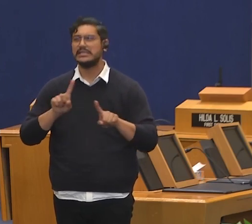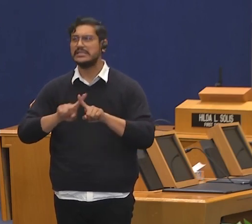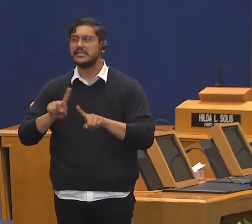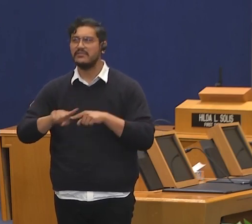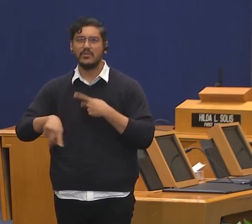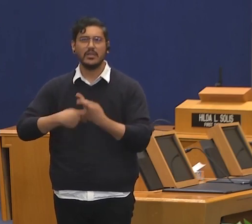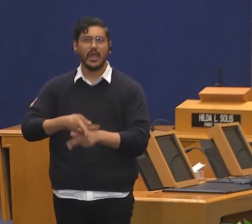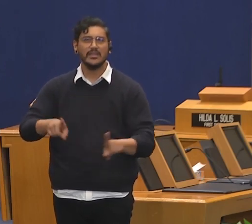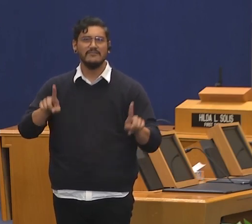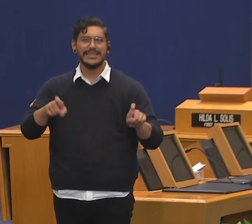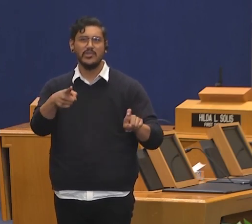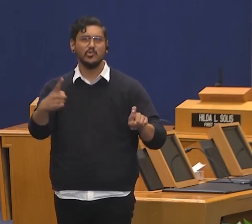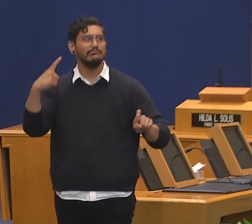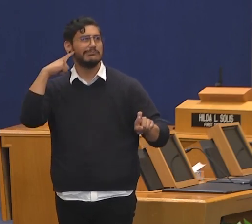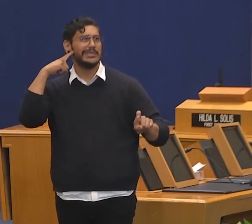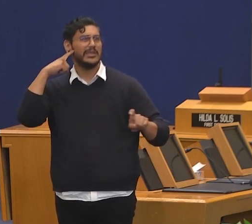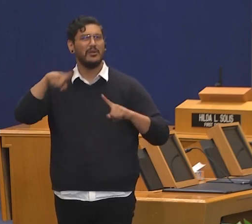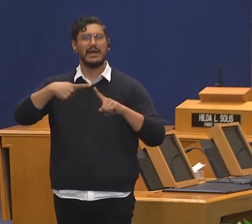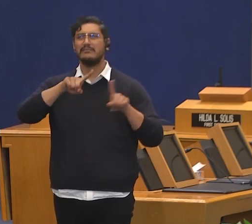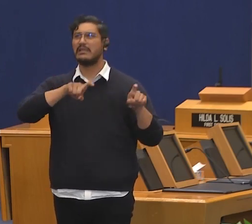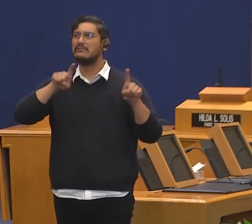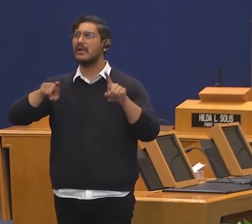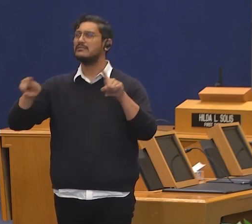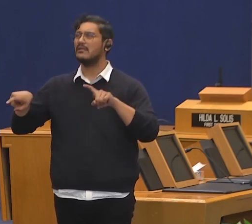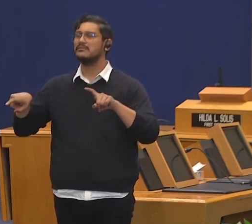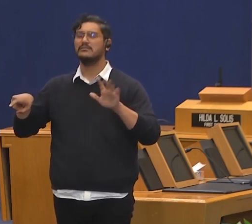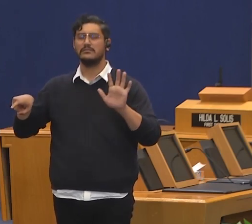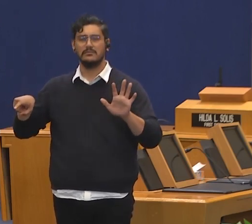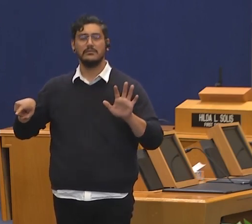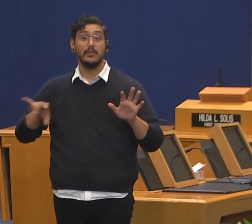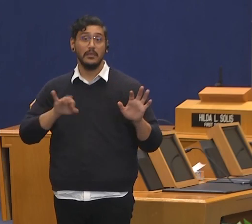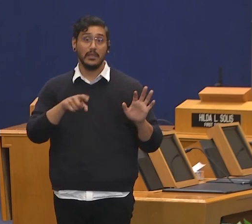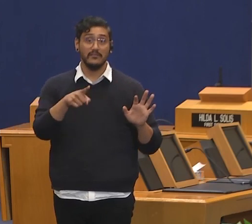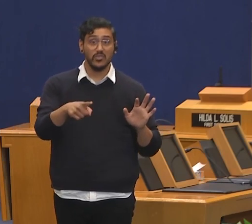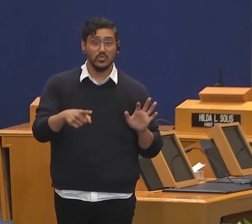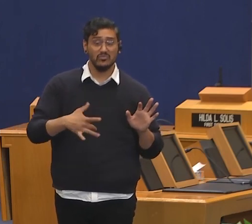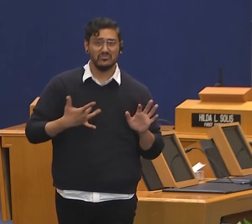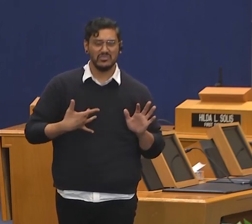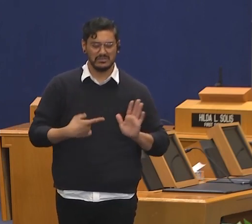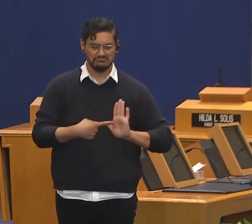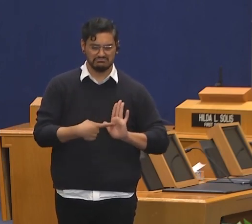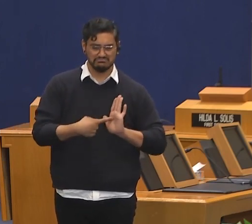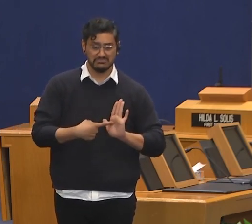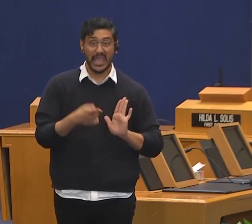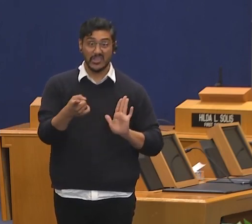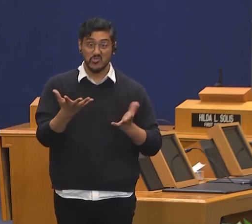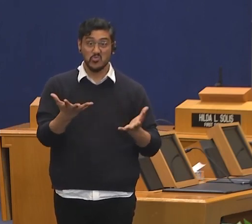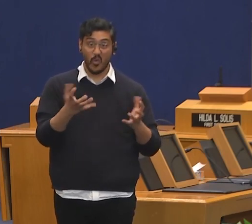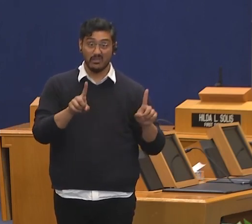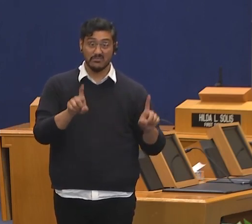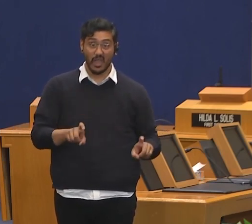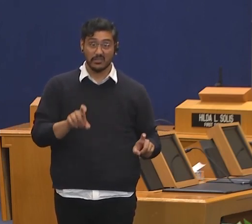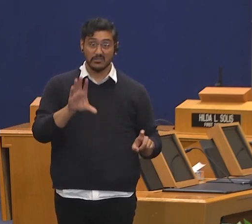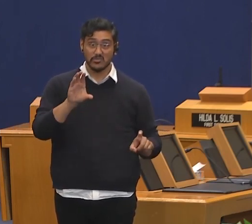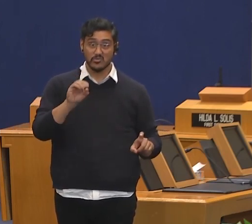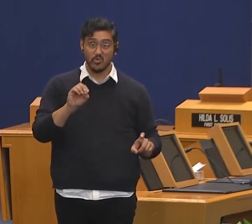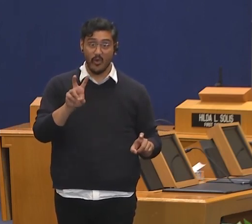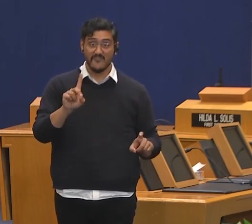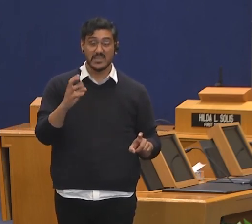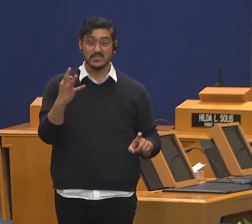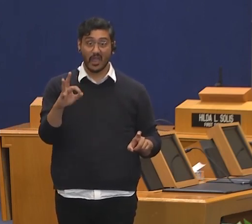todos estamos escuchando. Si tiene síntomas y desea hacerse la prueba de COVID-19, debe hacerse la prueba con